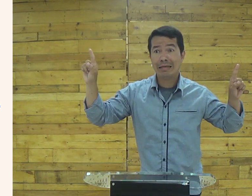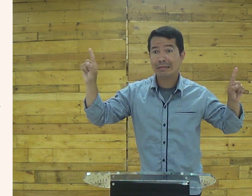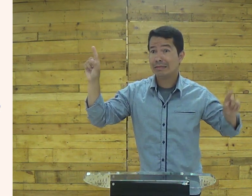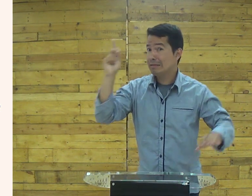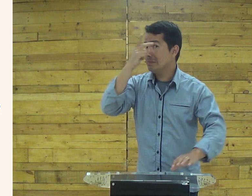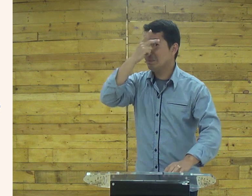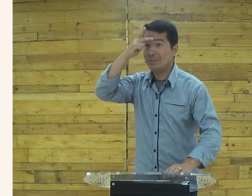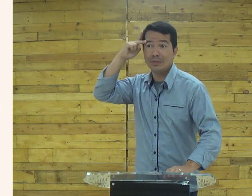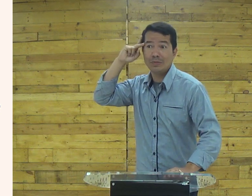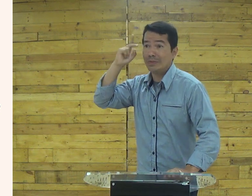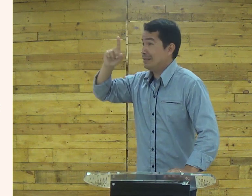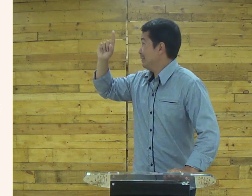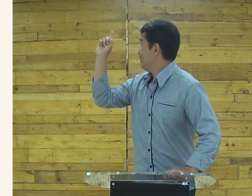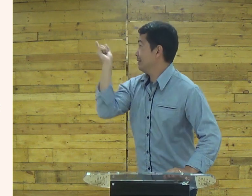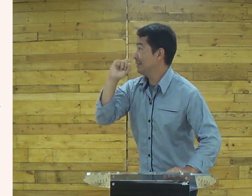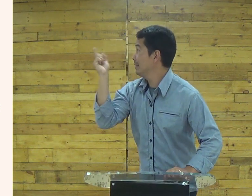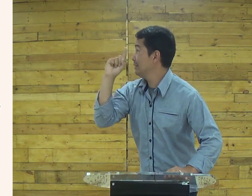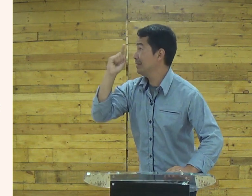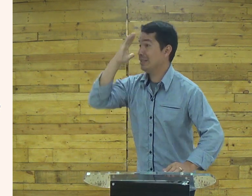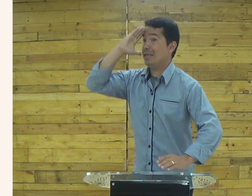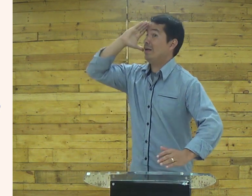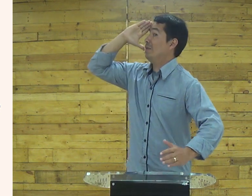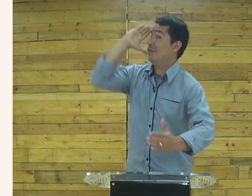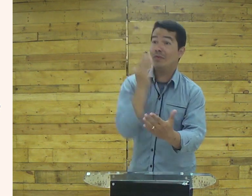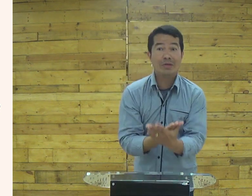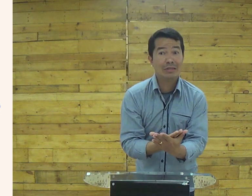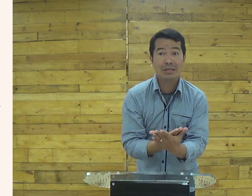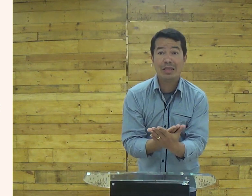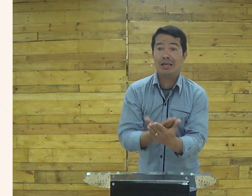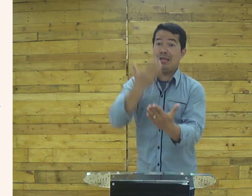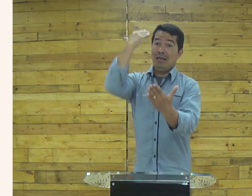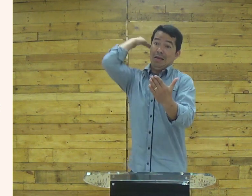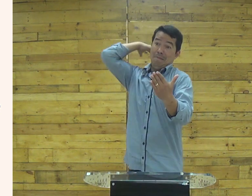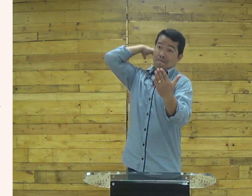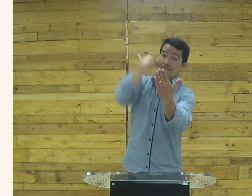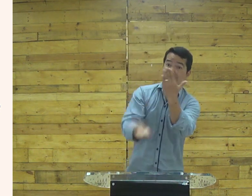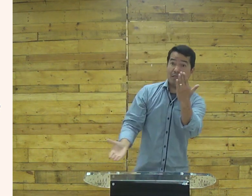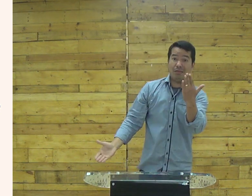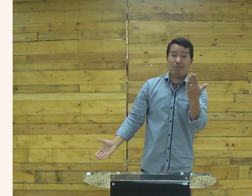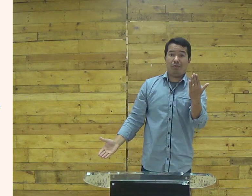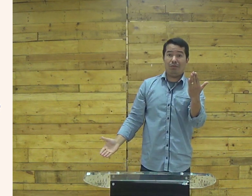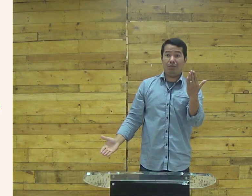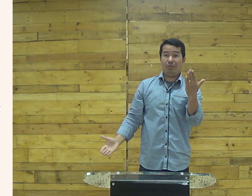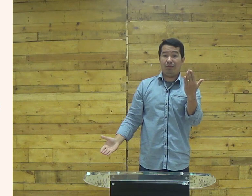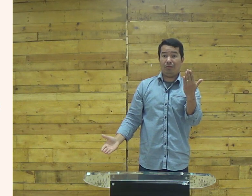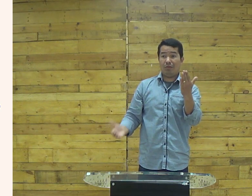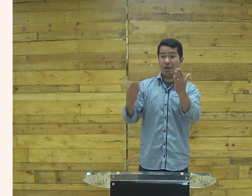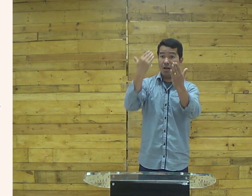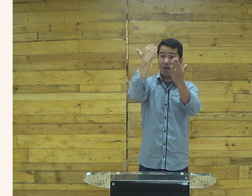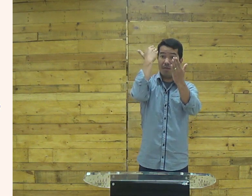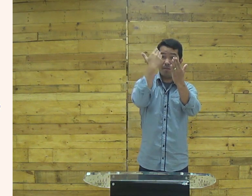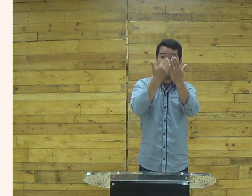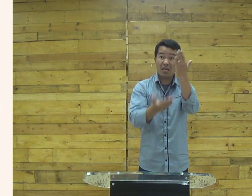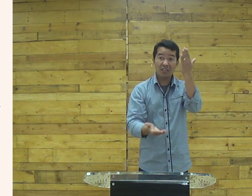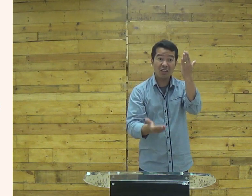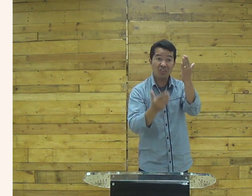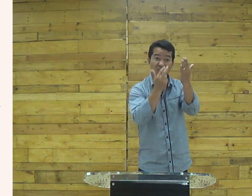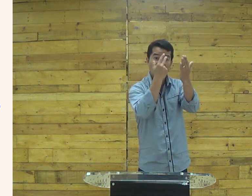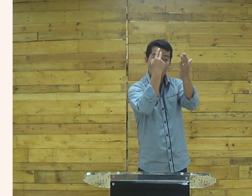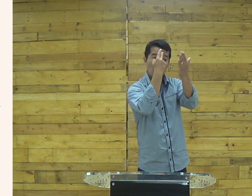Mas a pessoa que não crer será condenada. Condenada,